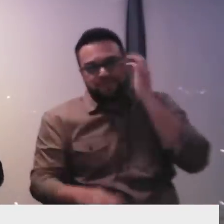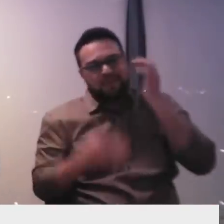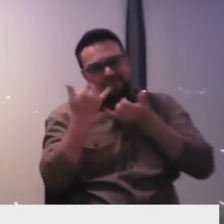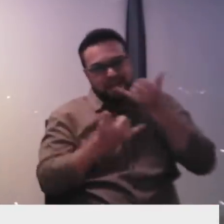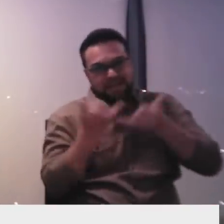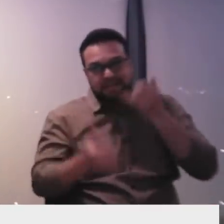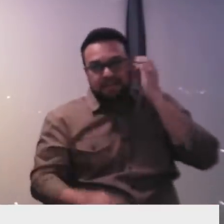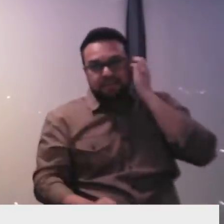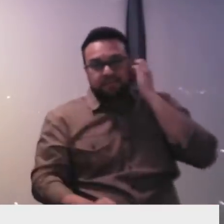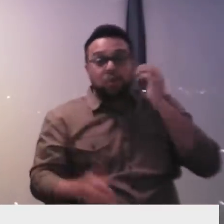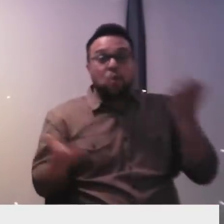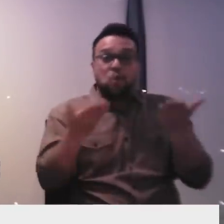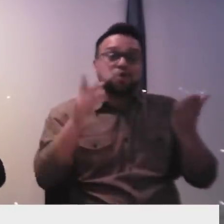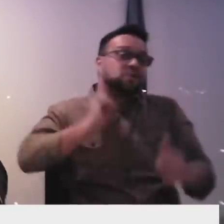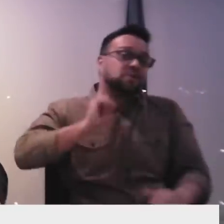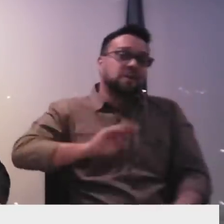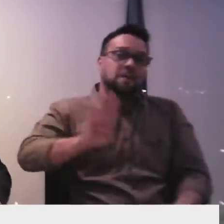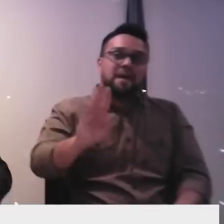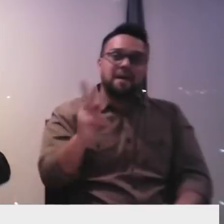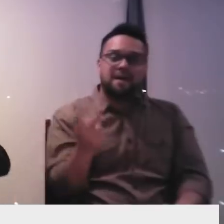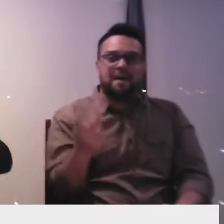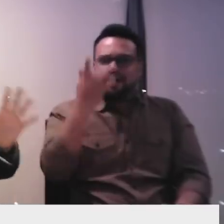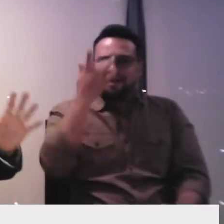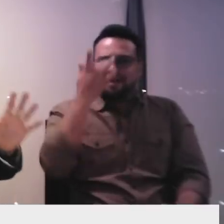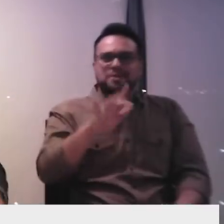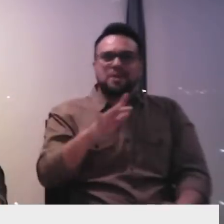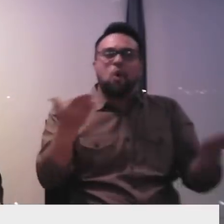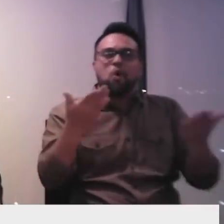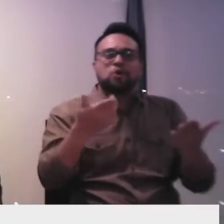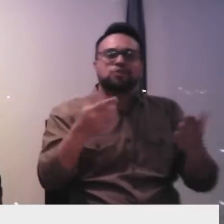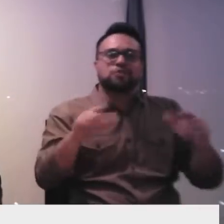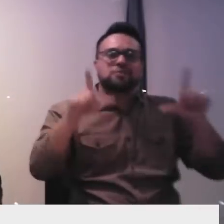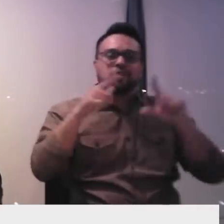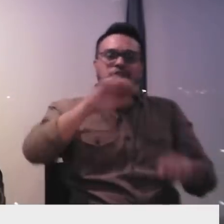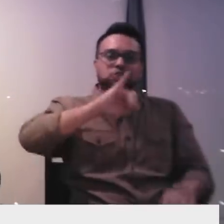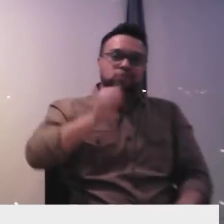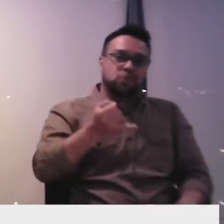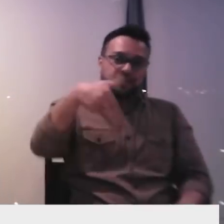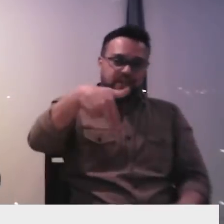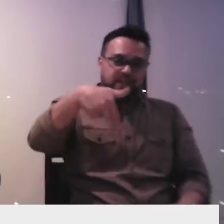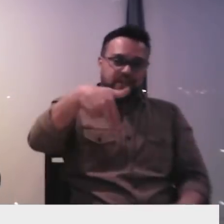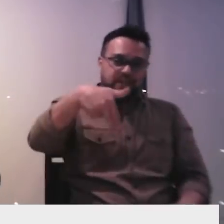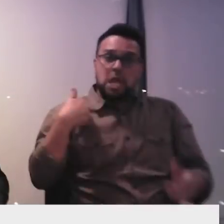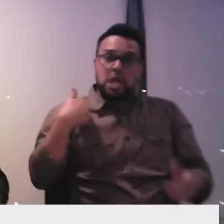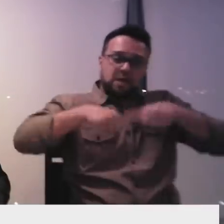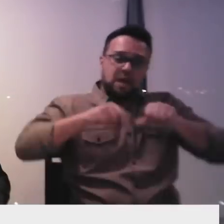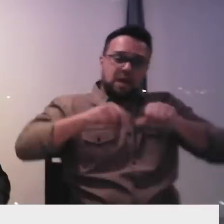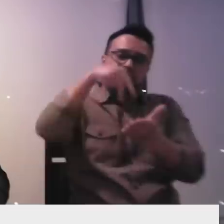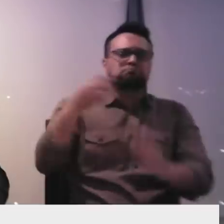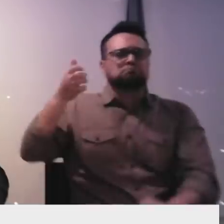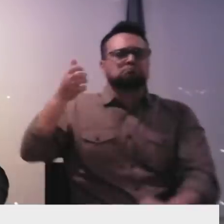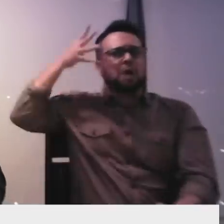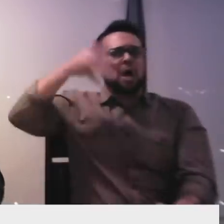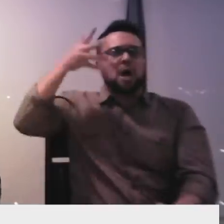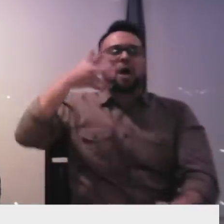Hoje, inclusive, lá em BH, eu não sei o que o Jornal Nacional vai falar, né? Estava lá falando ali